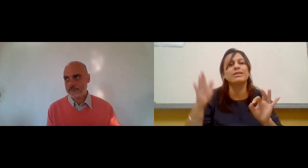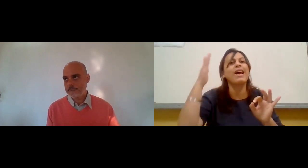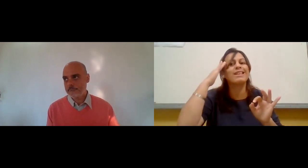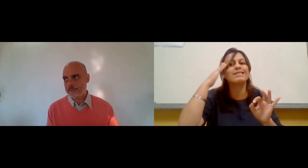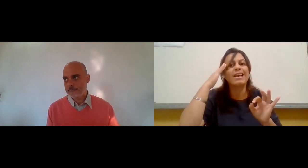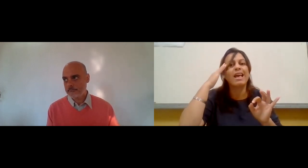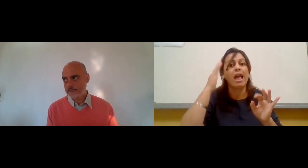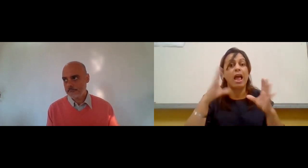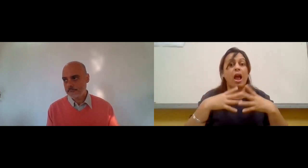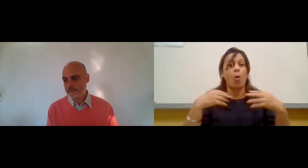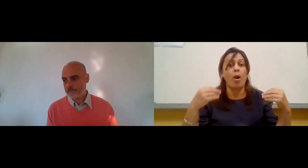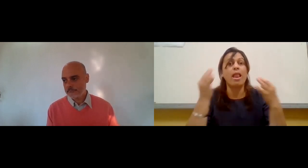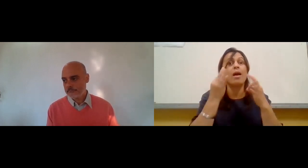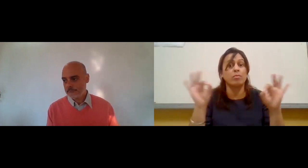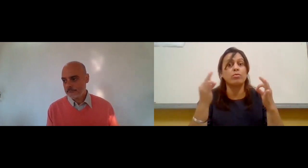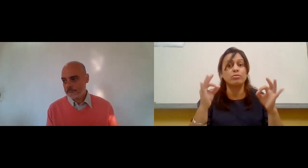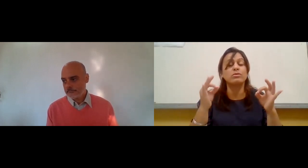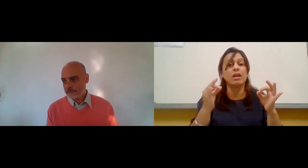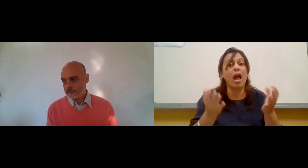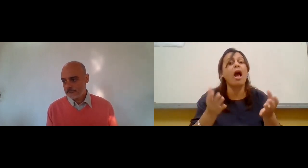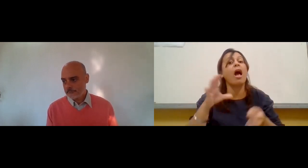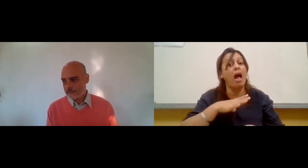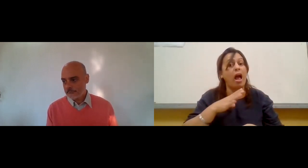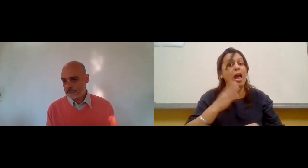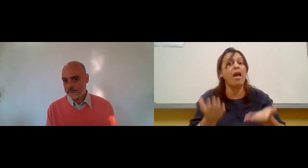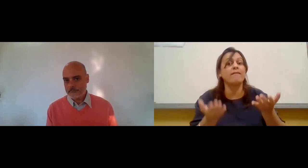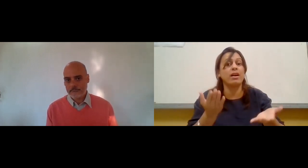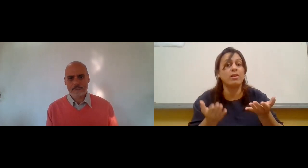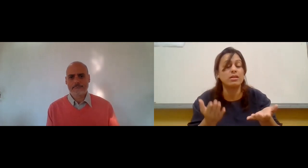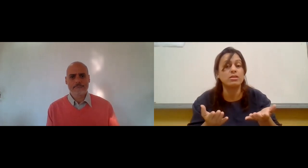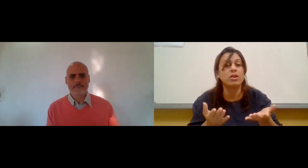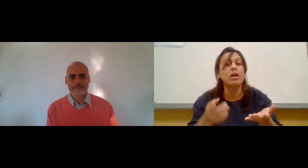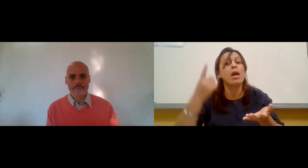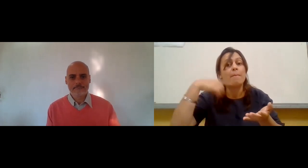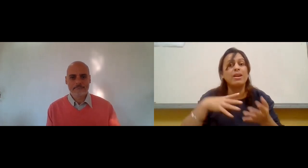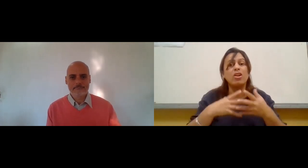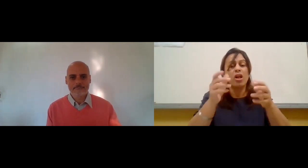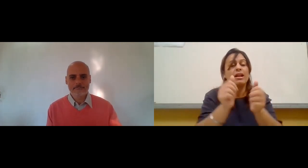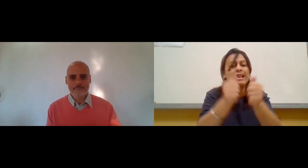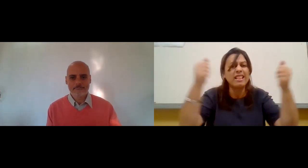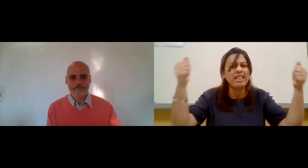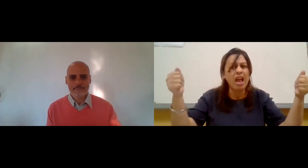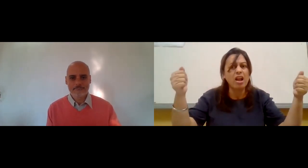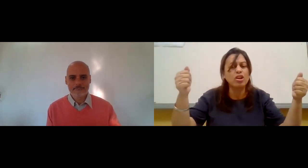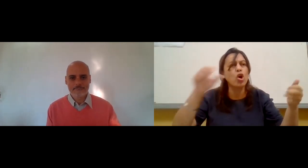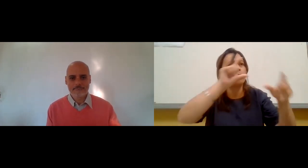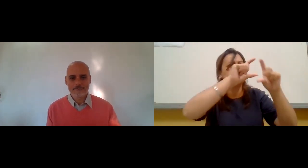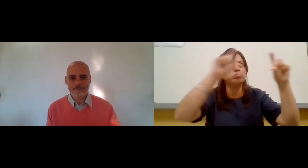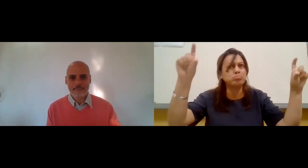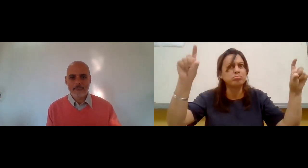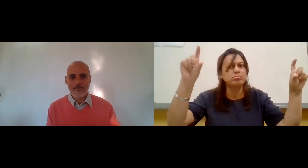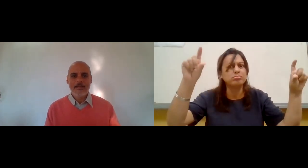de ahí decía, no, porque la novedad es que se abre el acceso directo a lenguas de señas. Y llamó mucho la atención